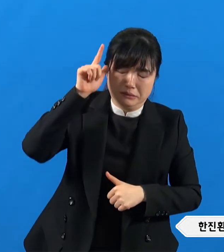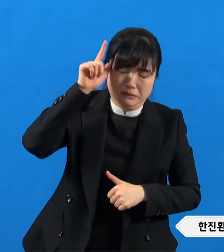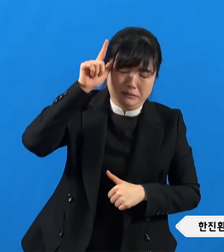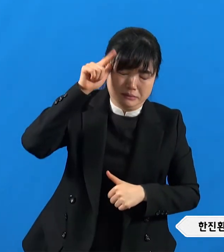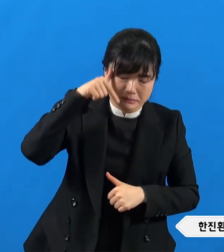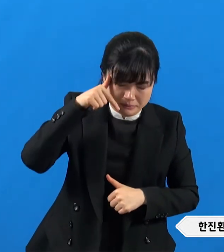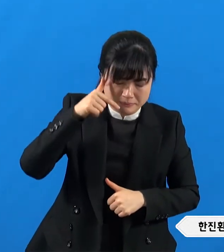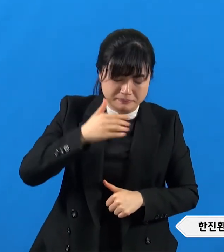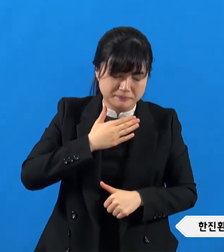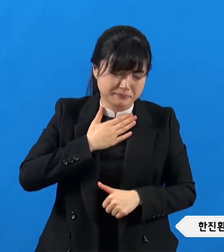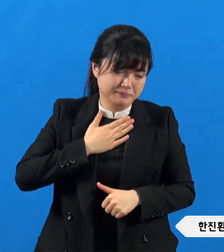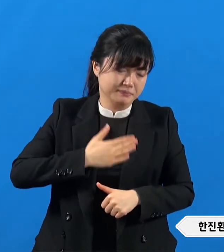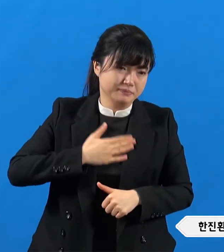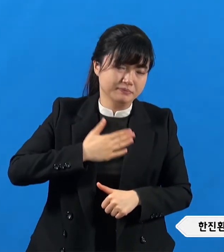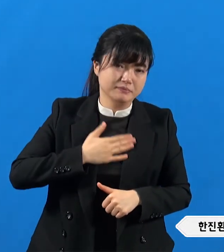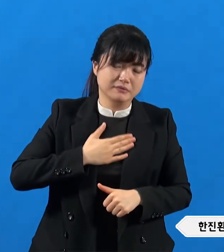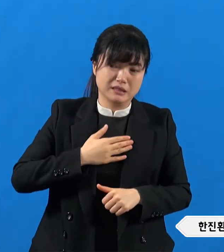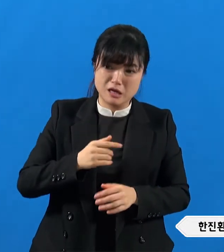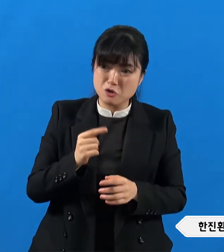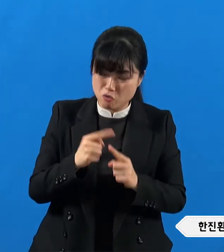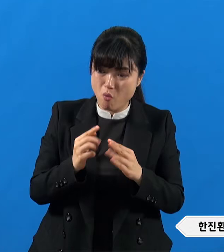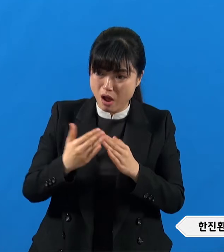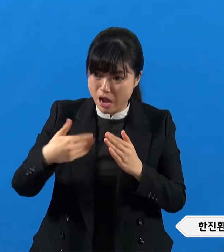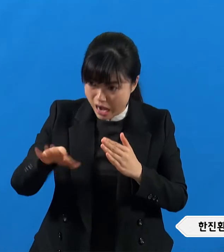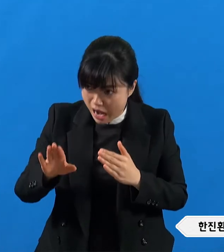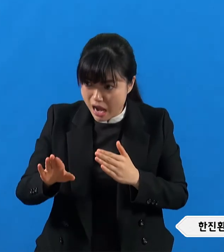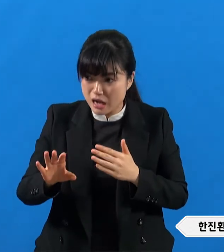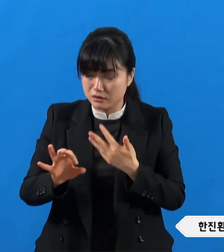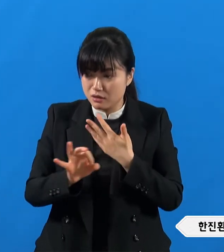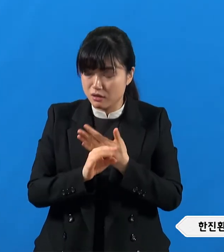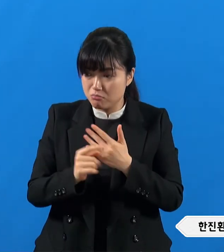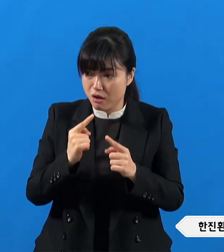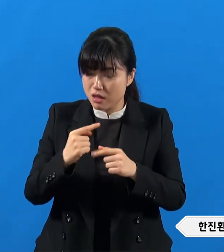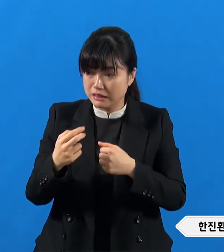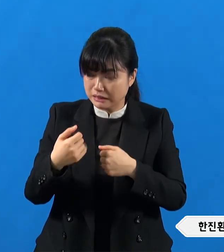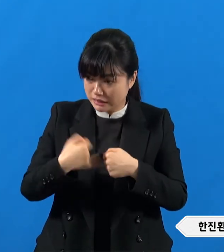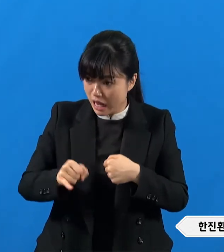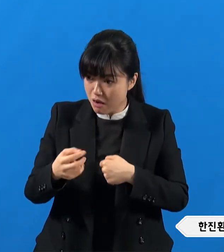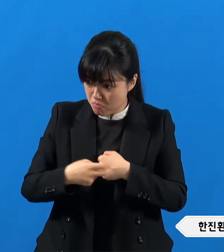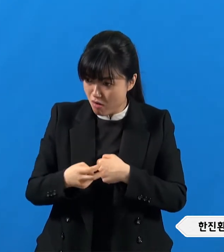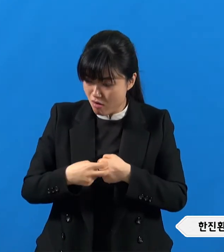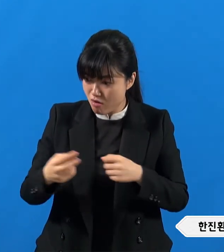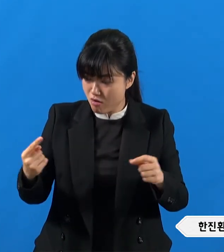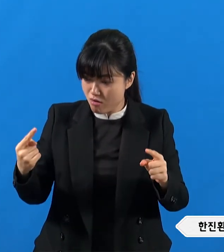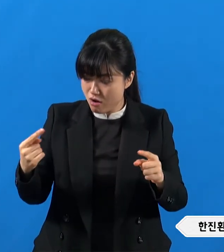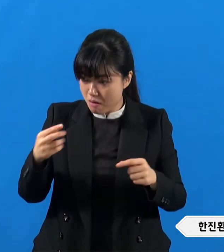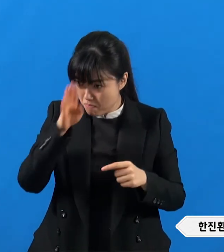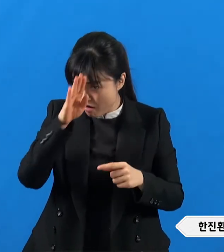열었습니다. 교회 가면 딸 병을 고칠 수 있다고 하는데